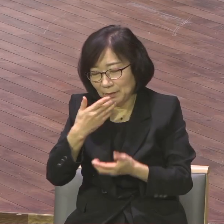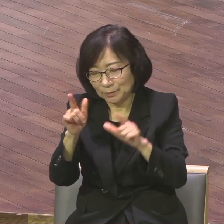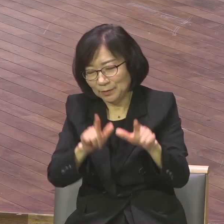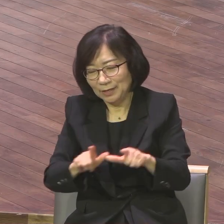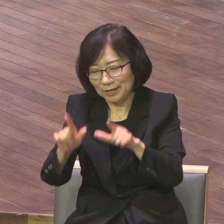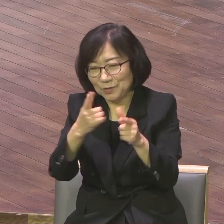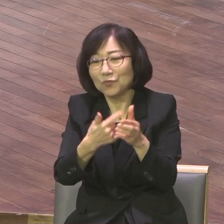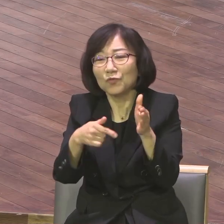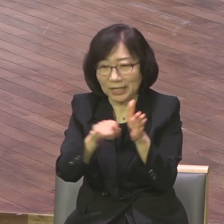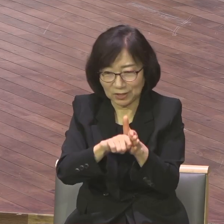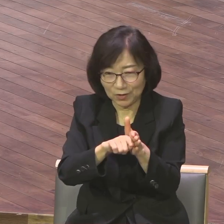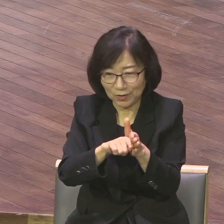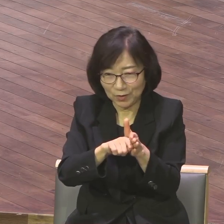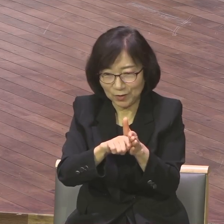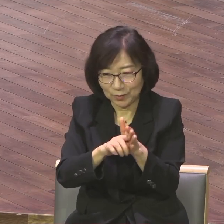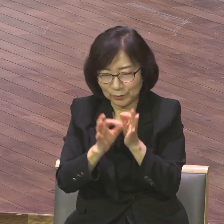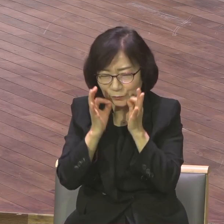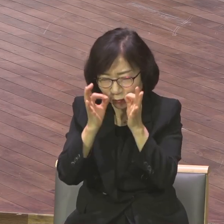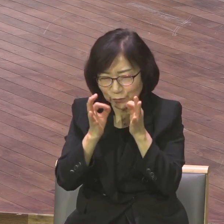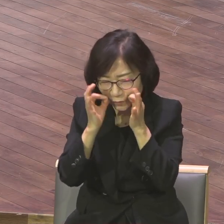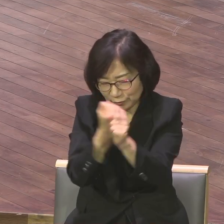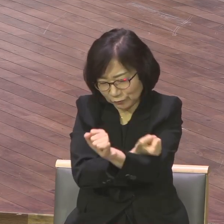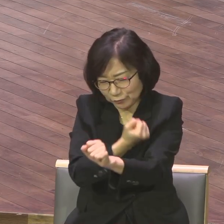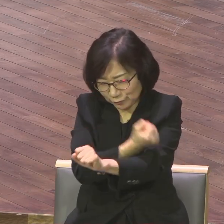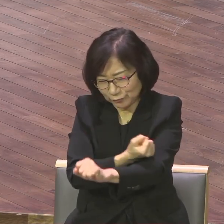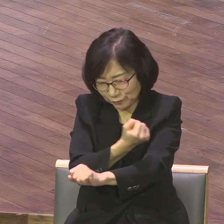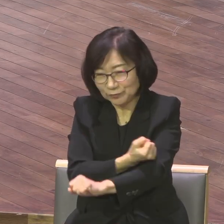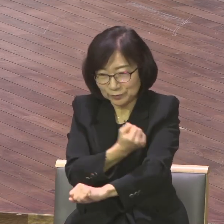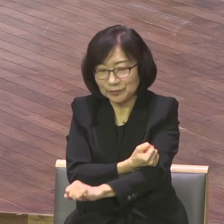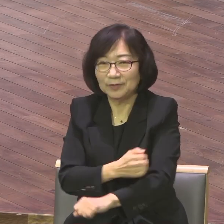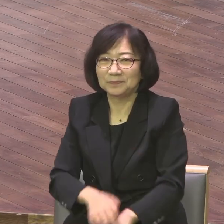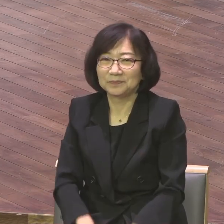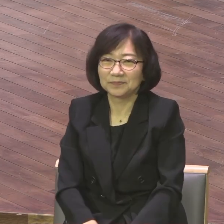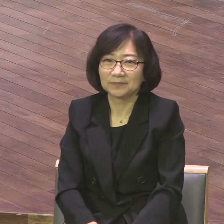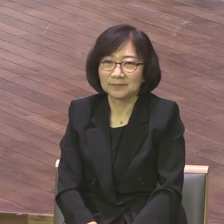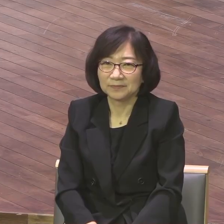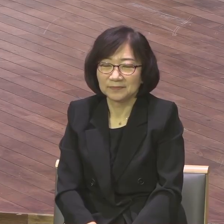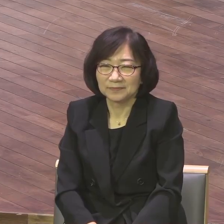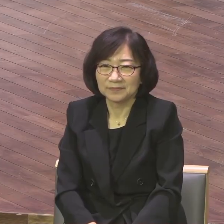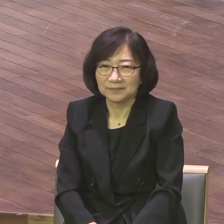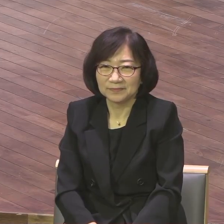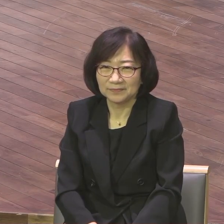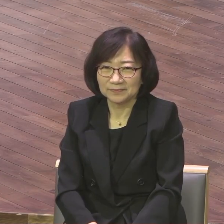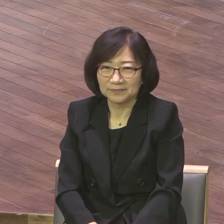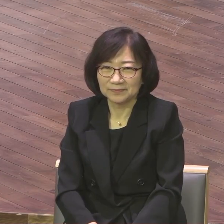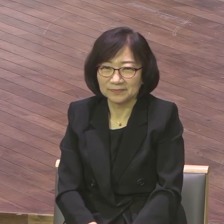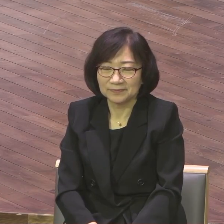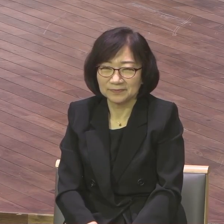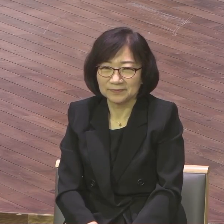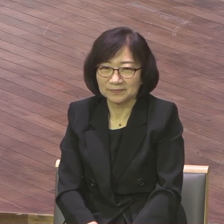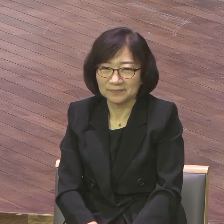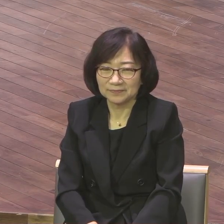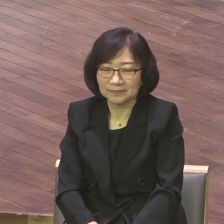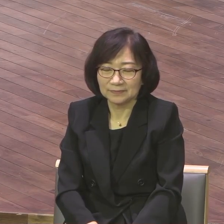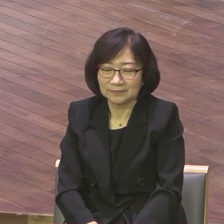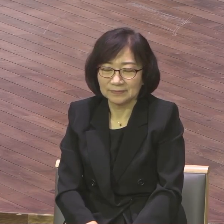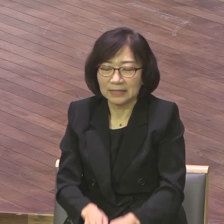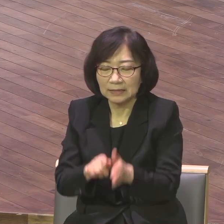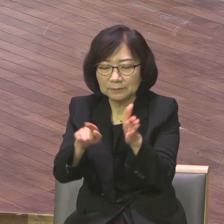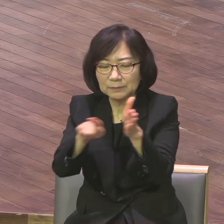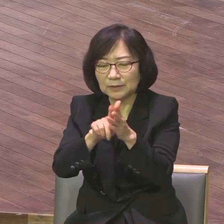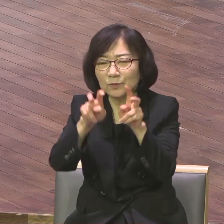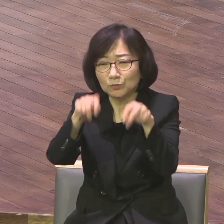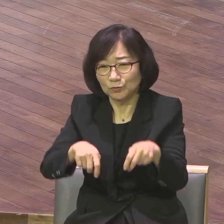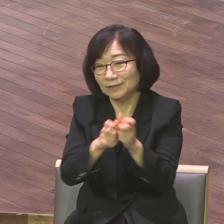위하여 이따가 없어질 그걸 서론 인생이라. 이따가 없어질 인생, 거기 생을 닦는 그것이